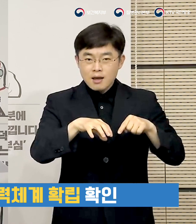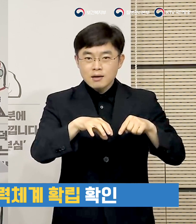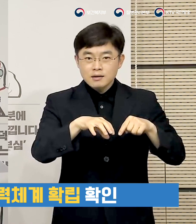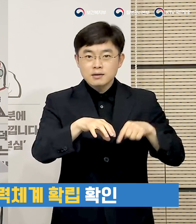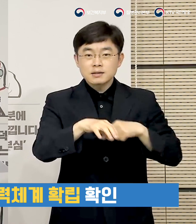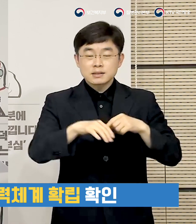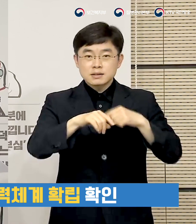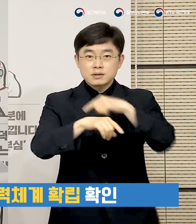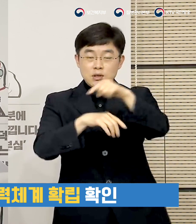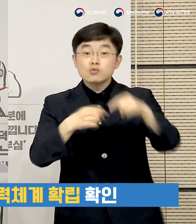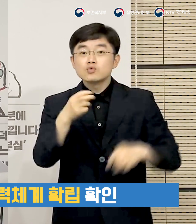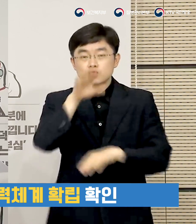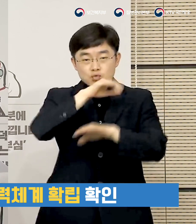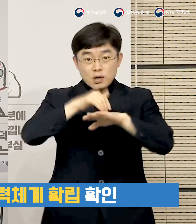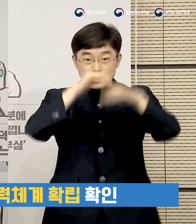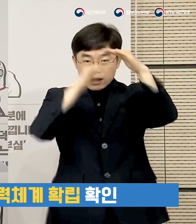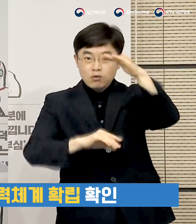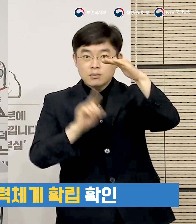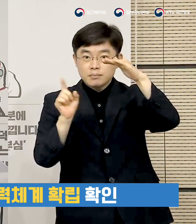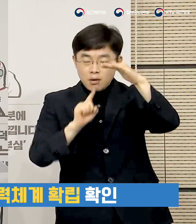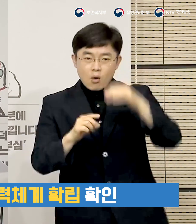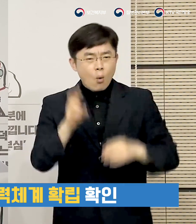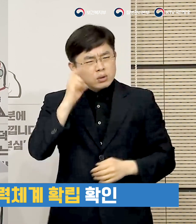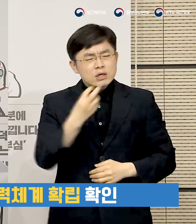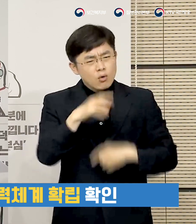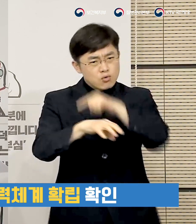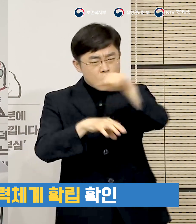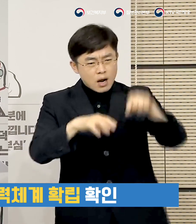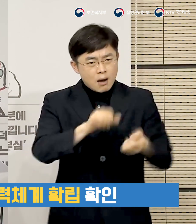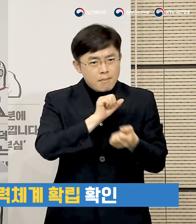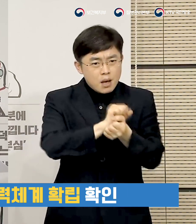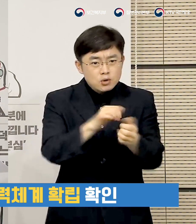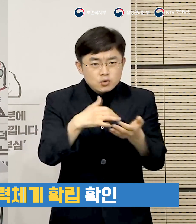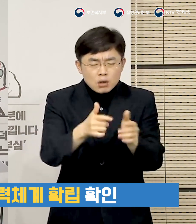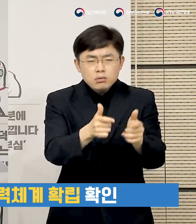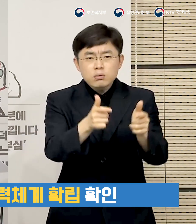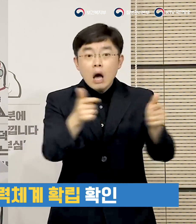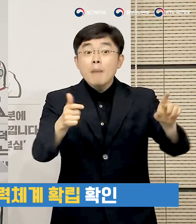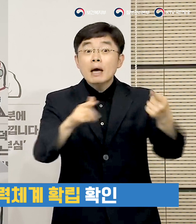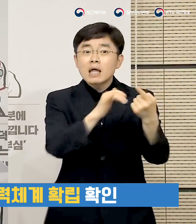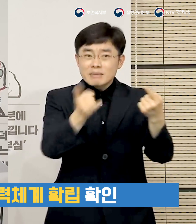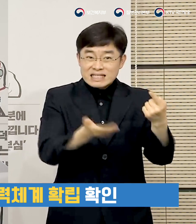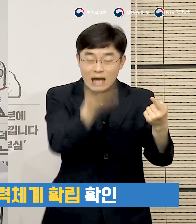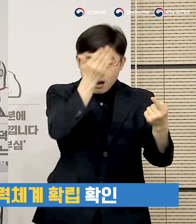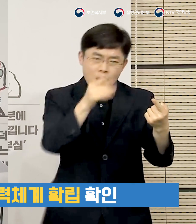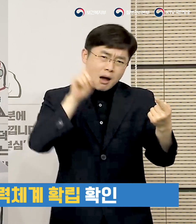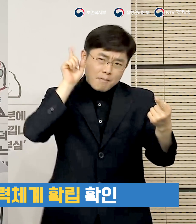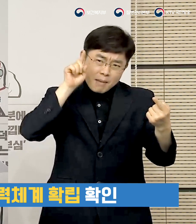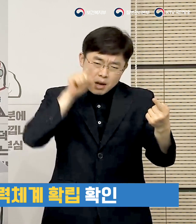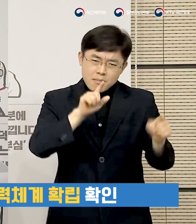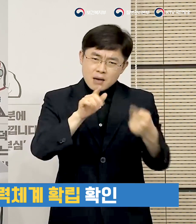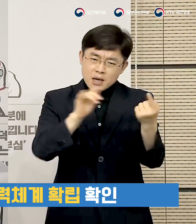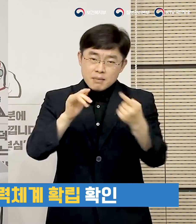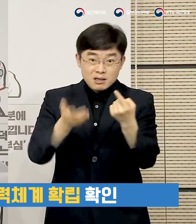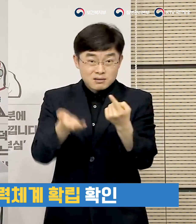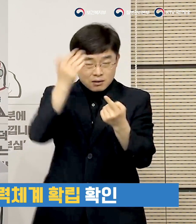수가 최초 100명 이상 발생하고 이후 계속 확진자가 증가하는 사항을 설정하여